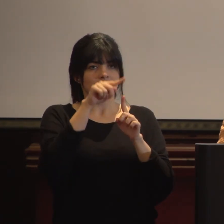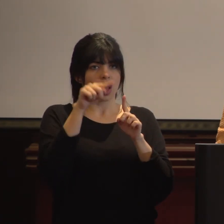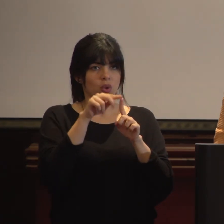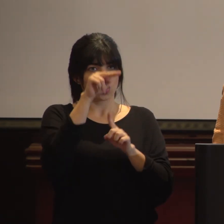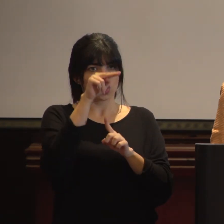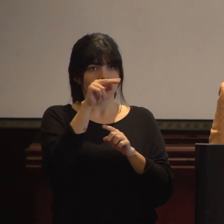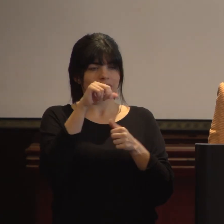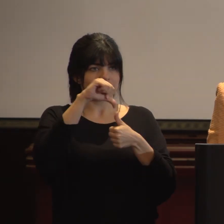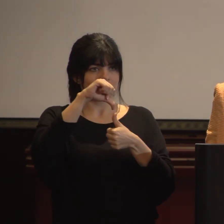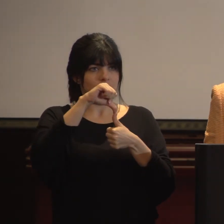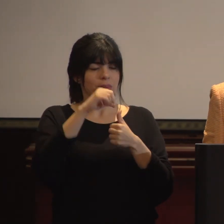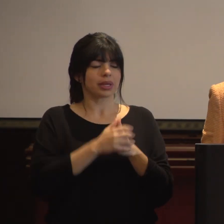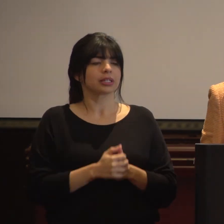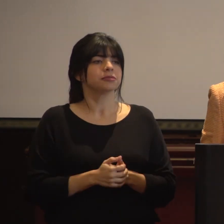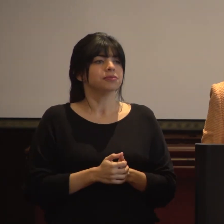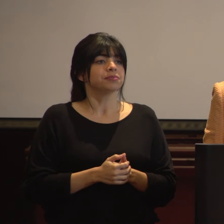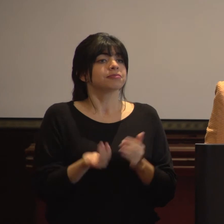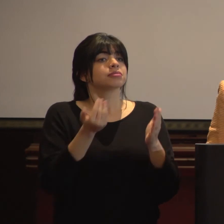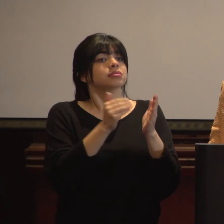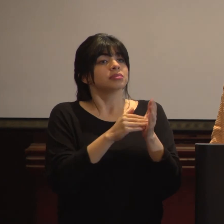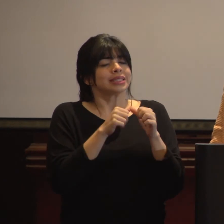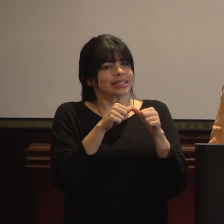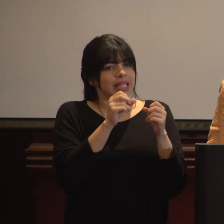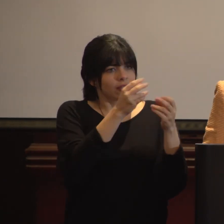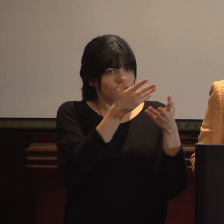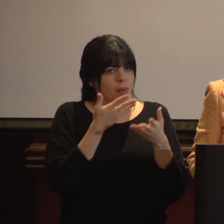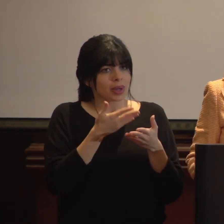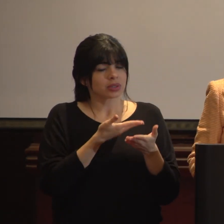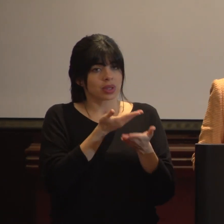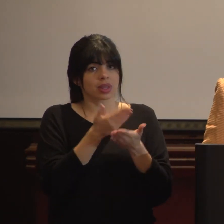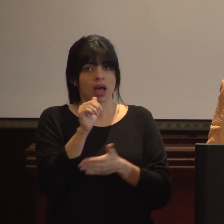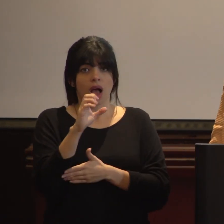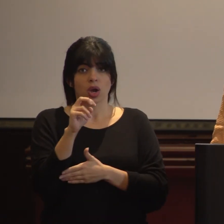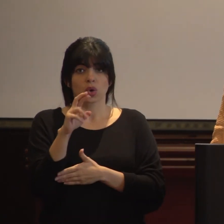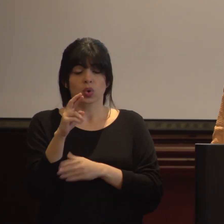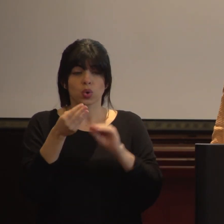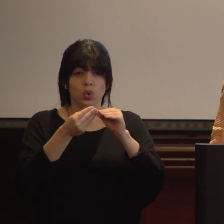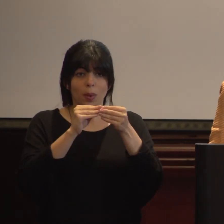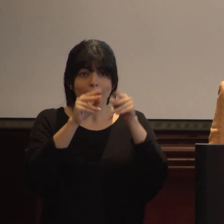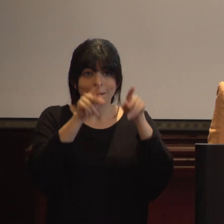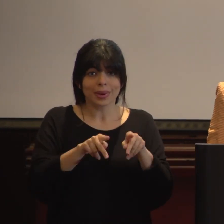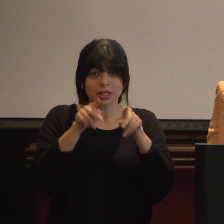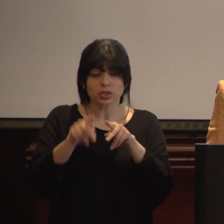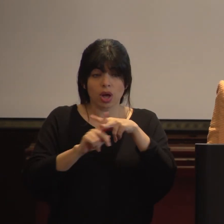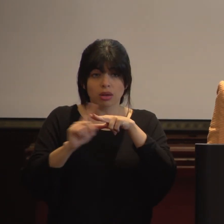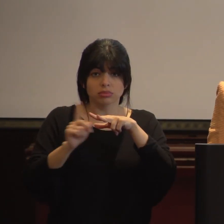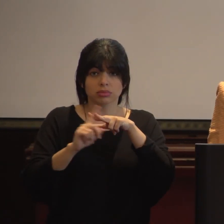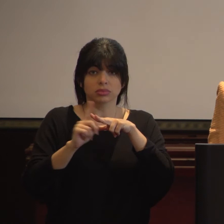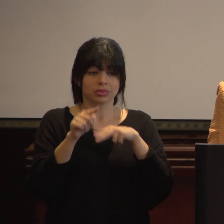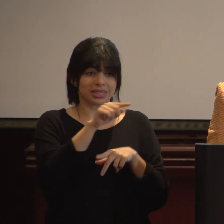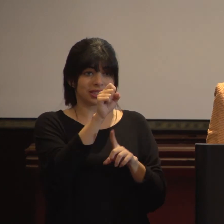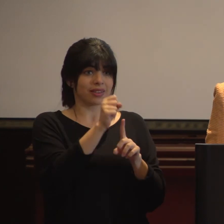norte de Centroamérica Y de nuevo siguiendo la información que brinda acnur el número de personas que huyen de